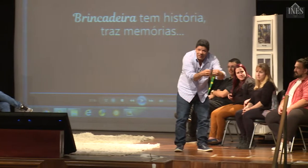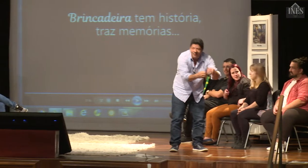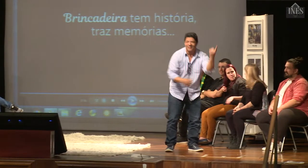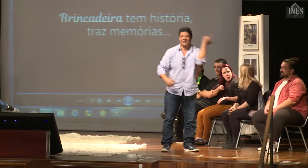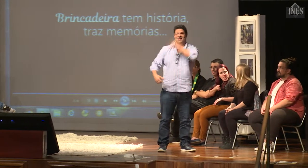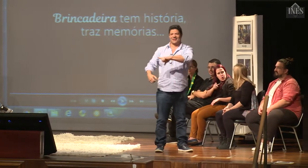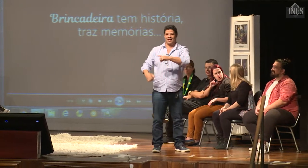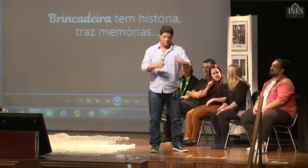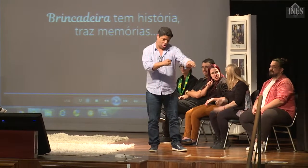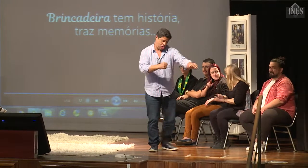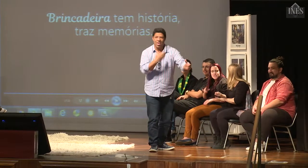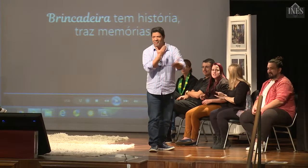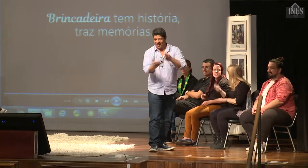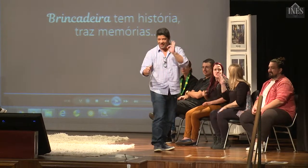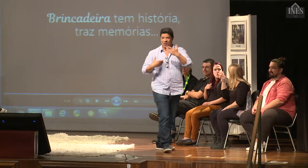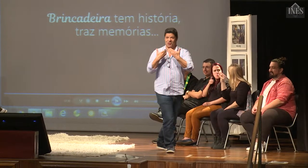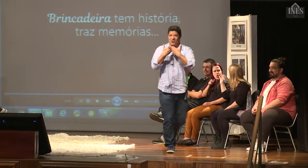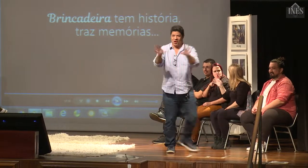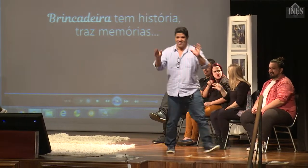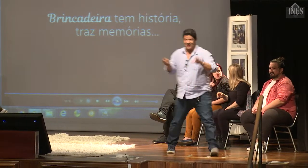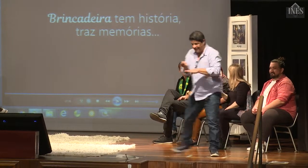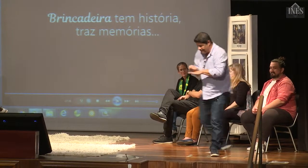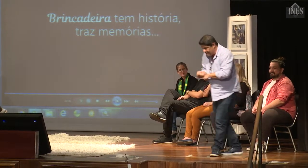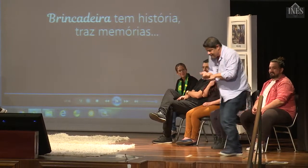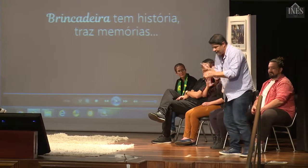Tinha que ir até aquele, da búlica.